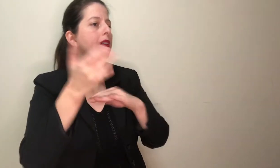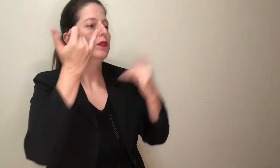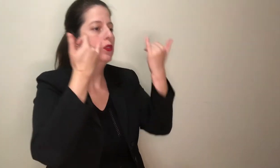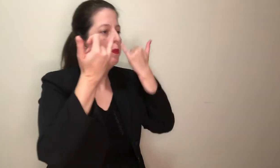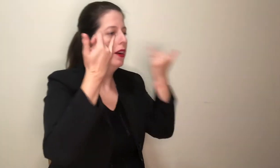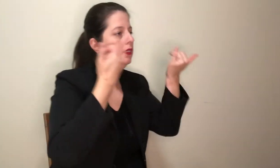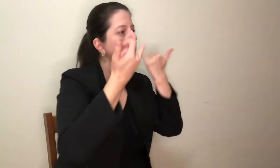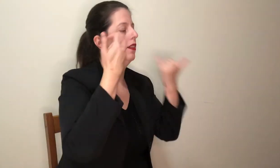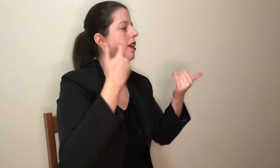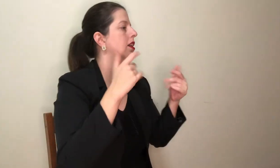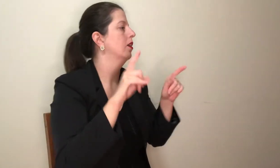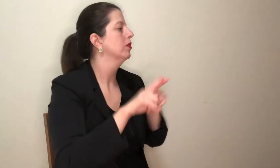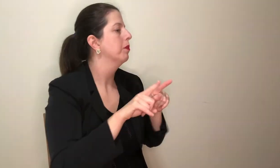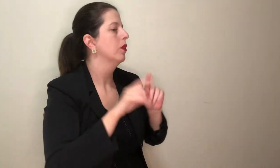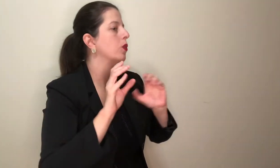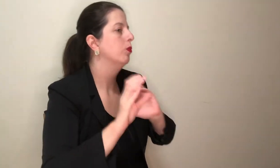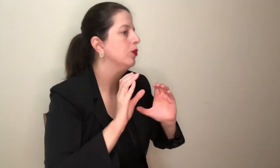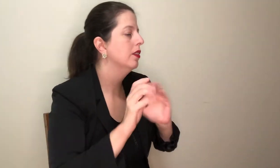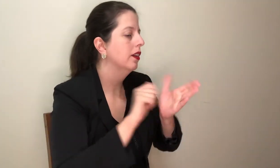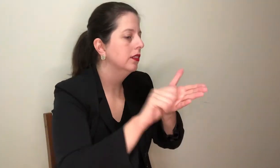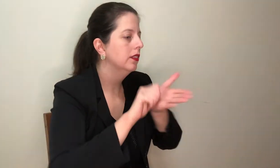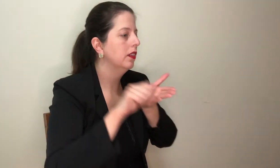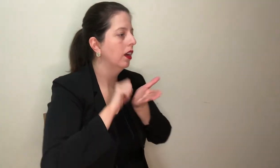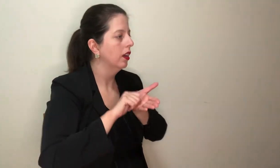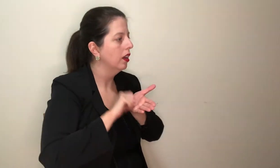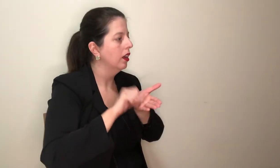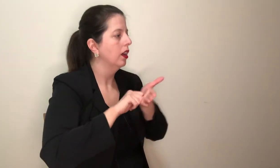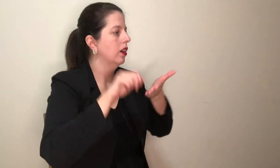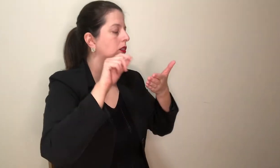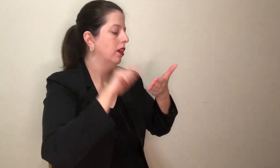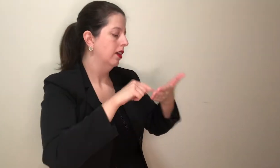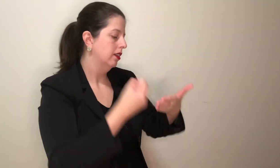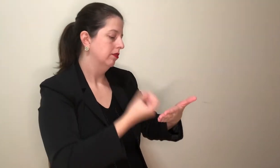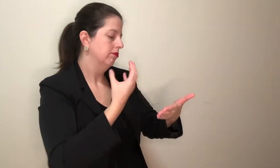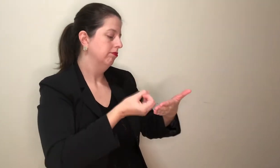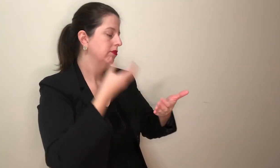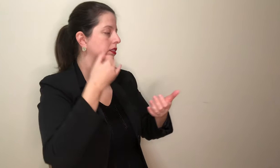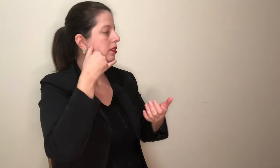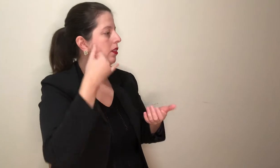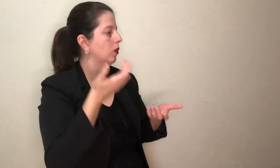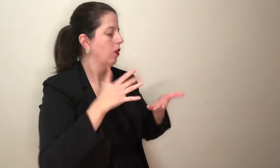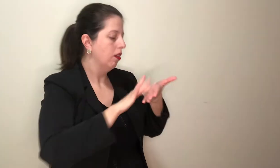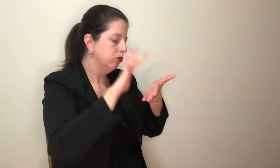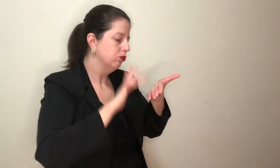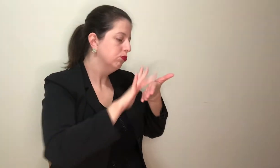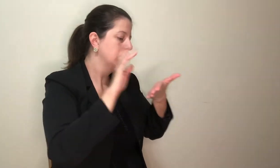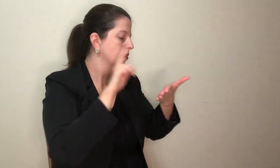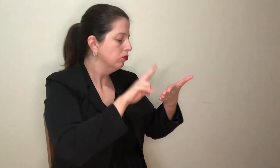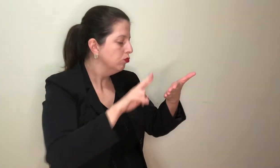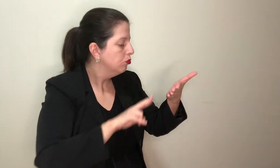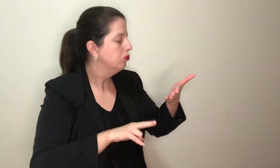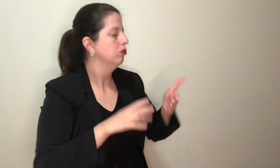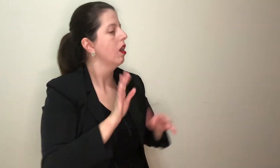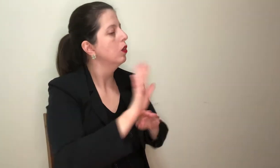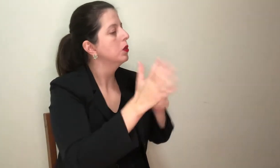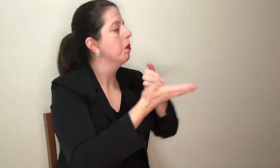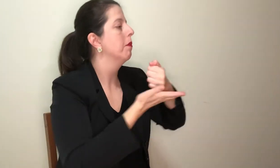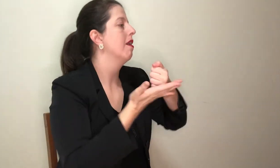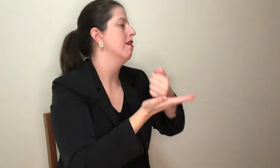essas informações. Se comunicar com as pessoas por meio da escrita ou ler os textos no celular. Pelo menos o básico